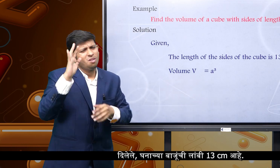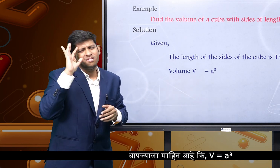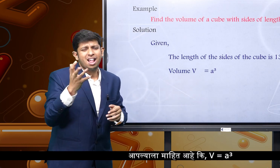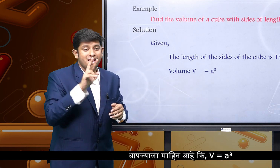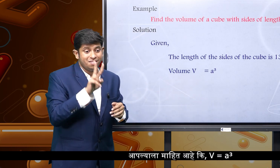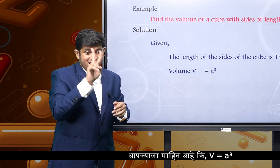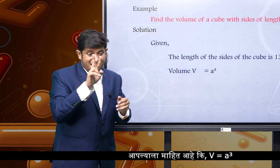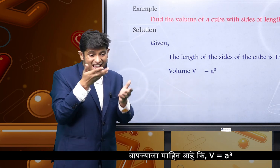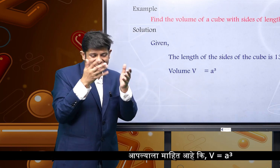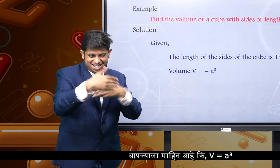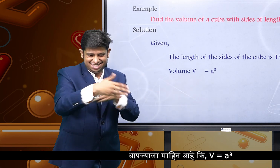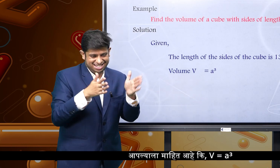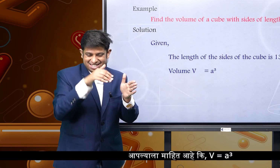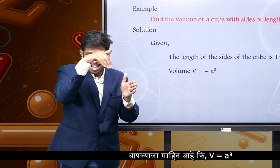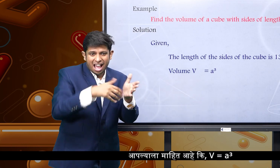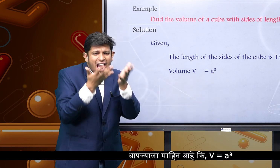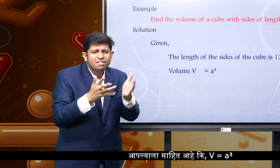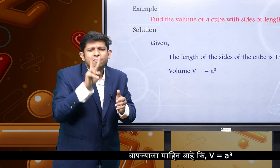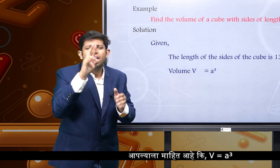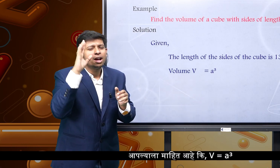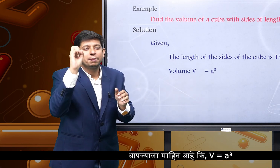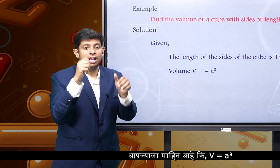आपल्याला माहित आहे की v बरोबर a चा घन,